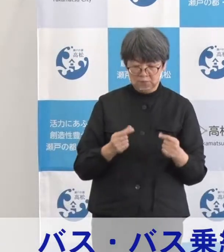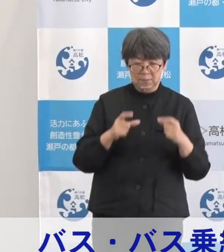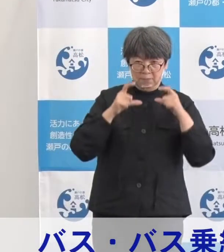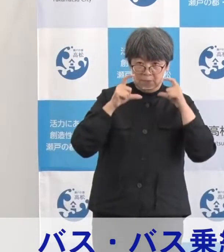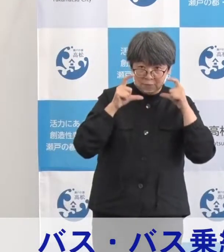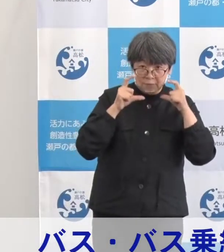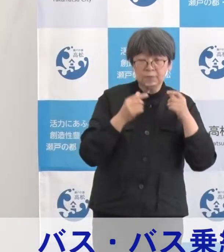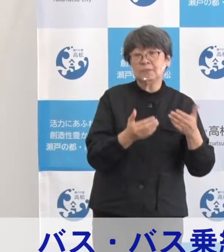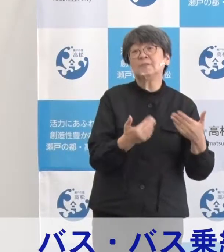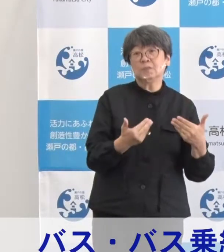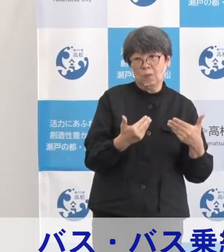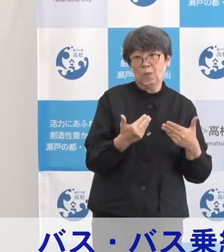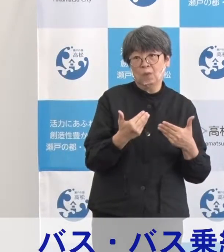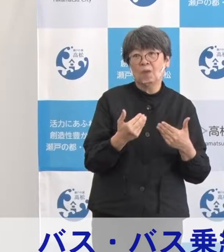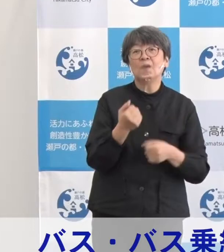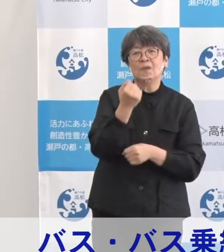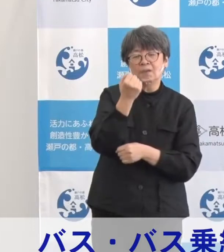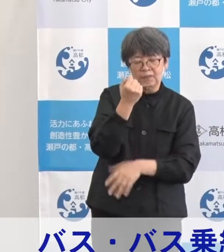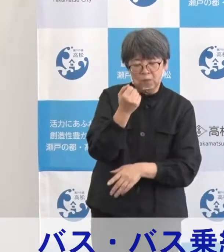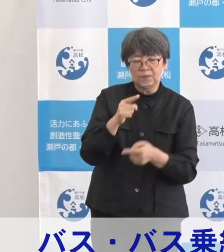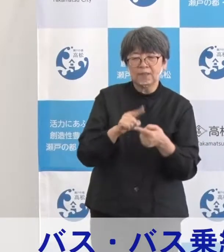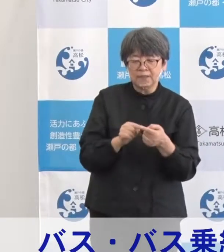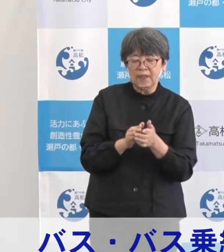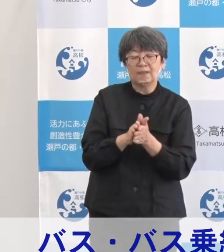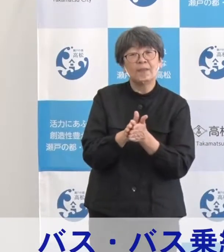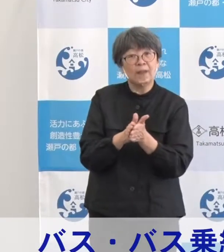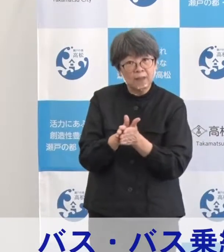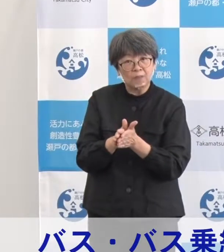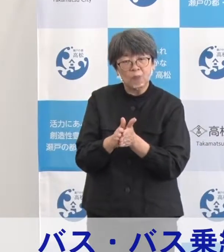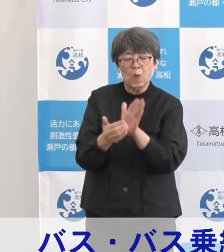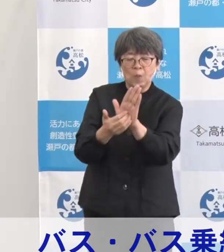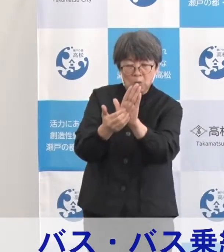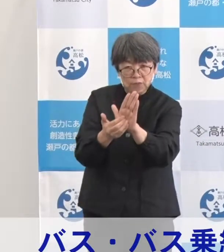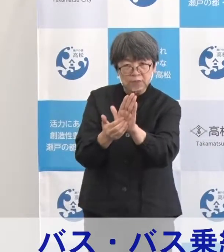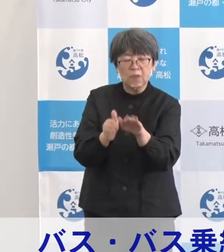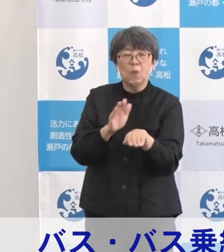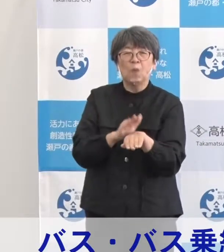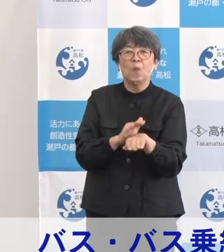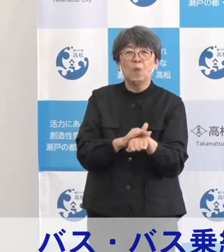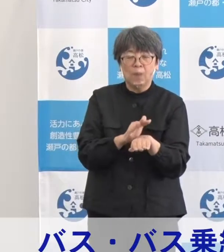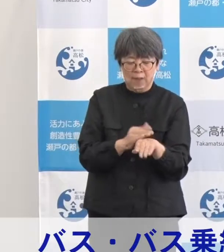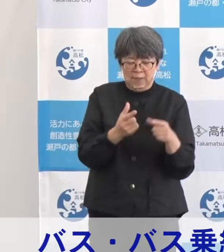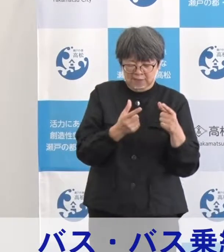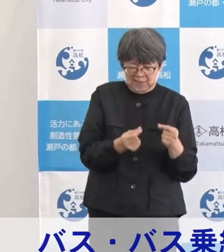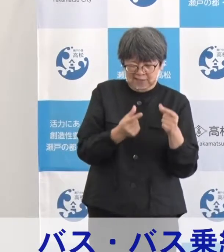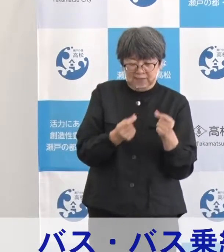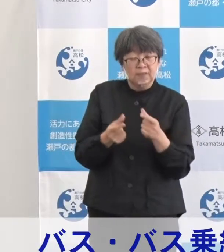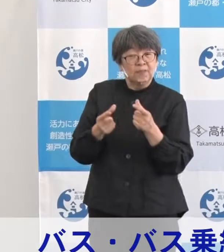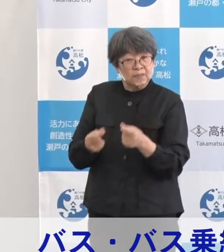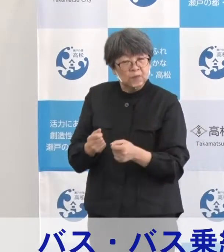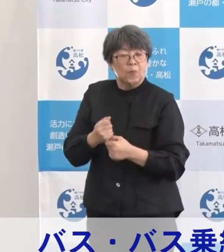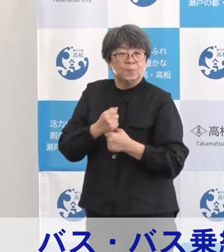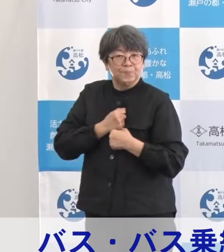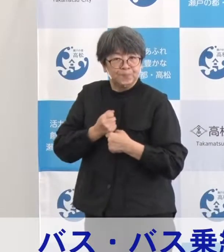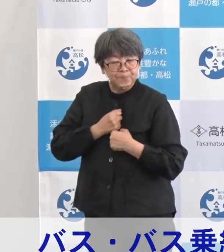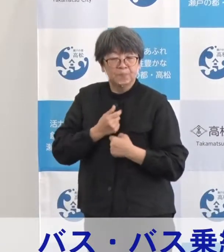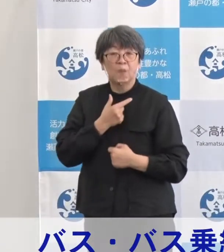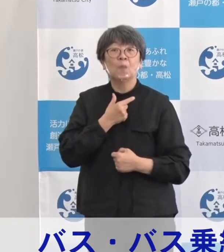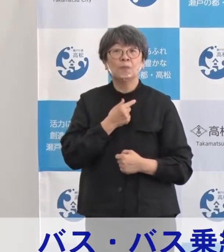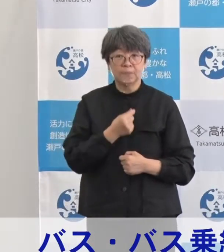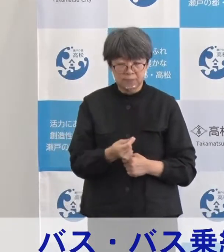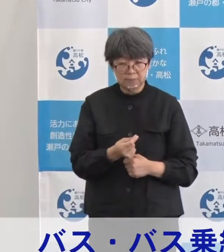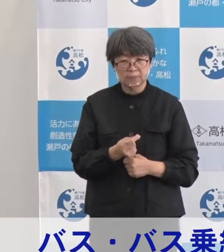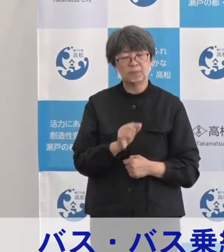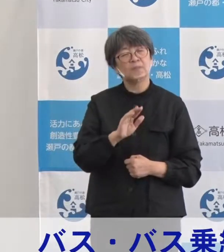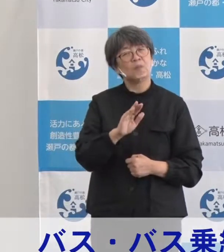トート基本的な感染拡大深く感染防止策というのはまあ徹底していただくという必要ございますけれども